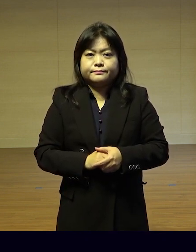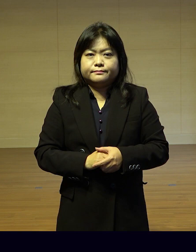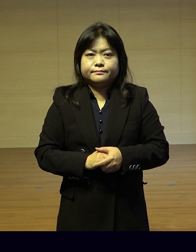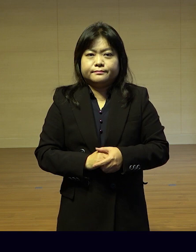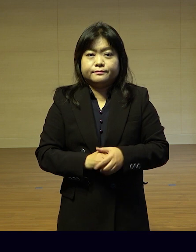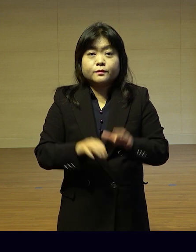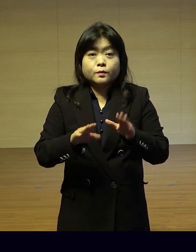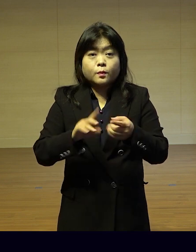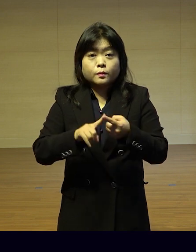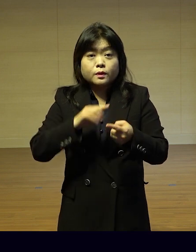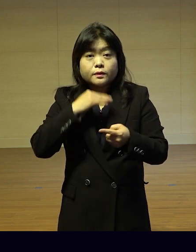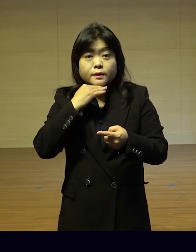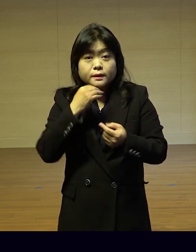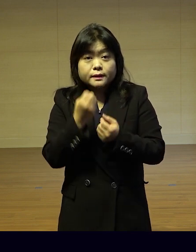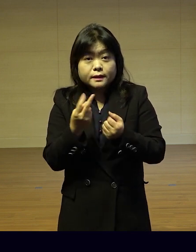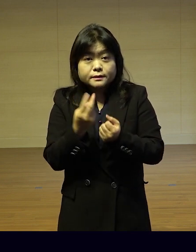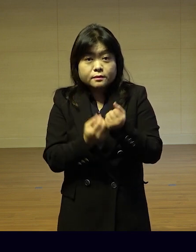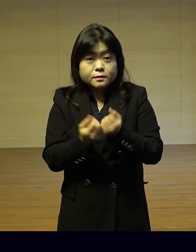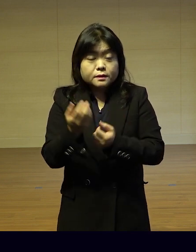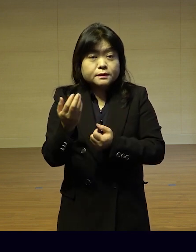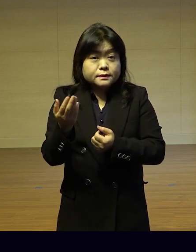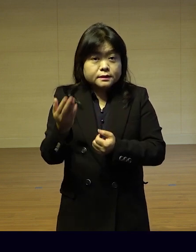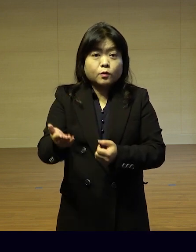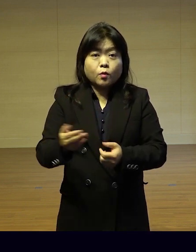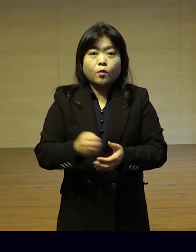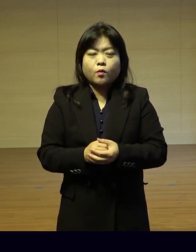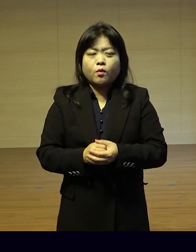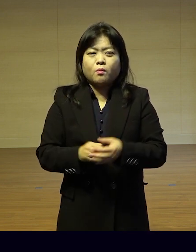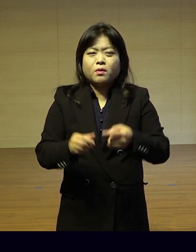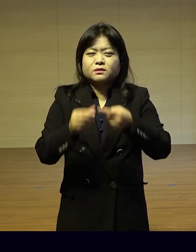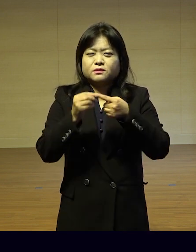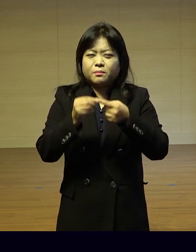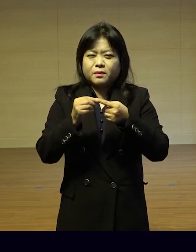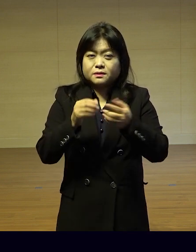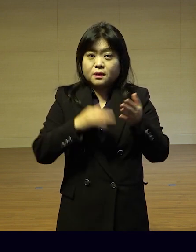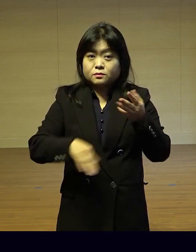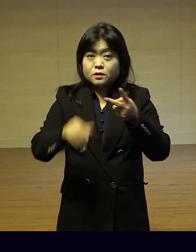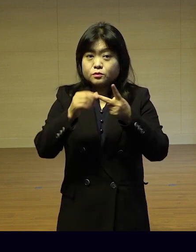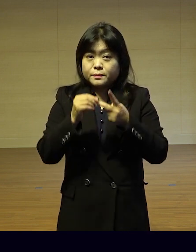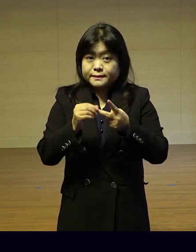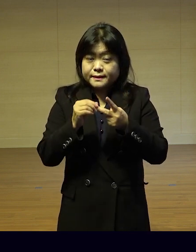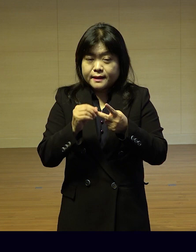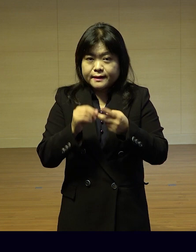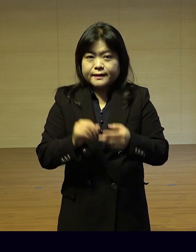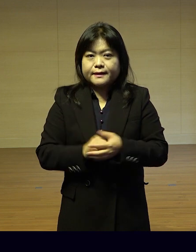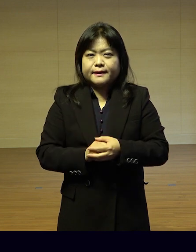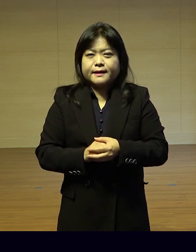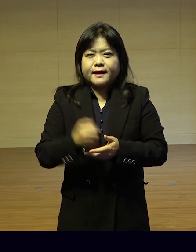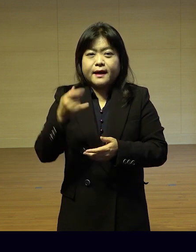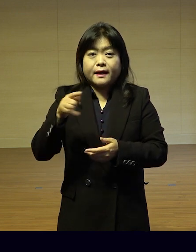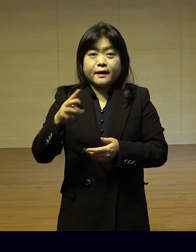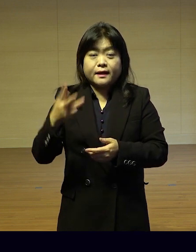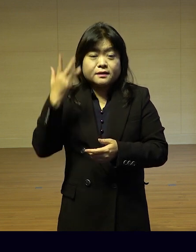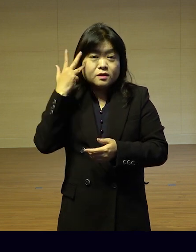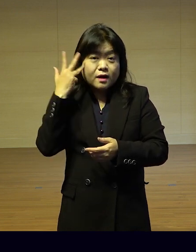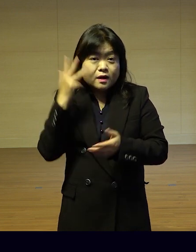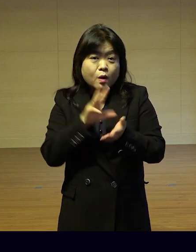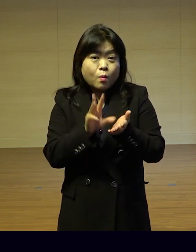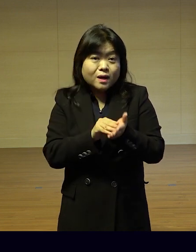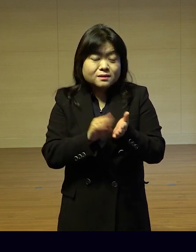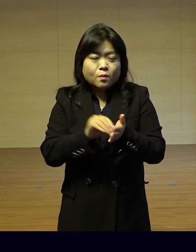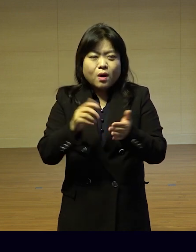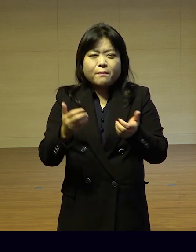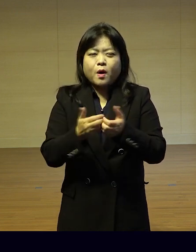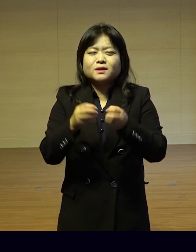그건 이따가 다시 말씀드리기로 하고 그럼 첫 번째 지나서 두 번째 해겔 철학의 과제와